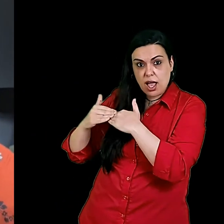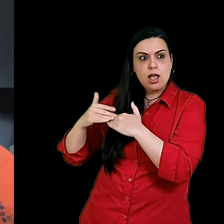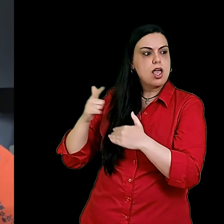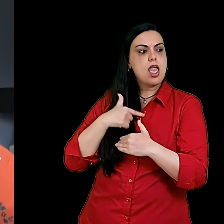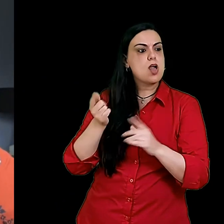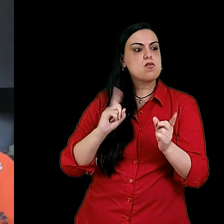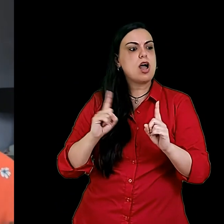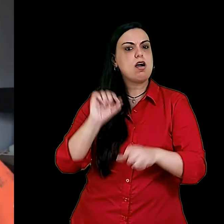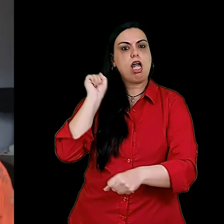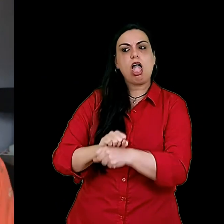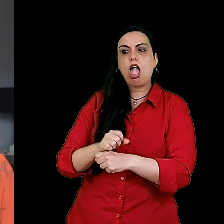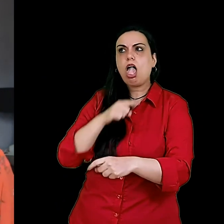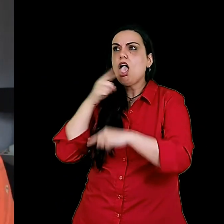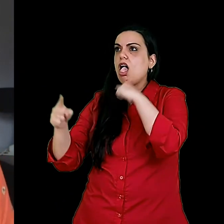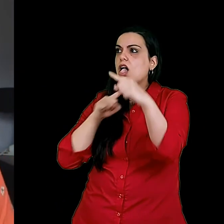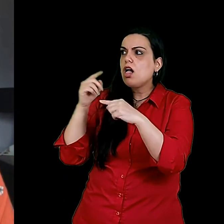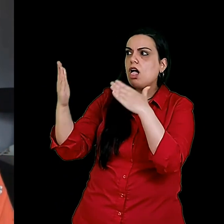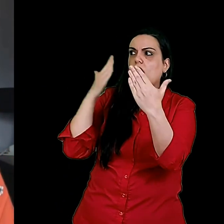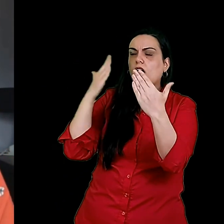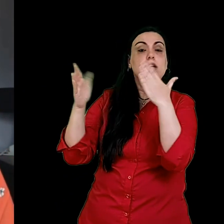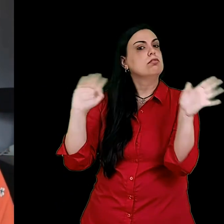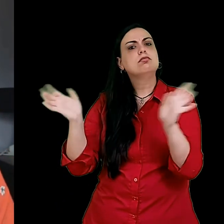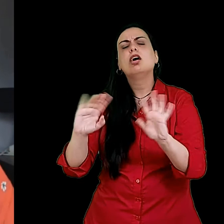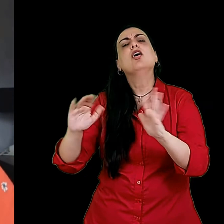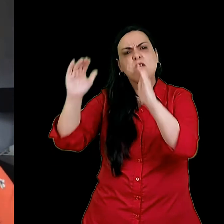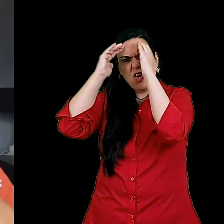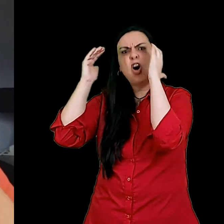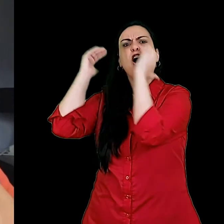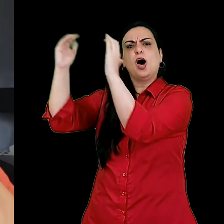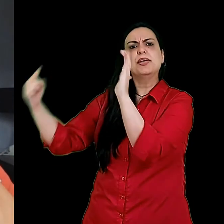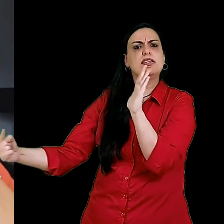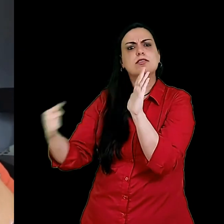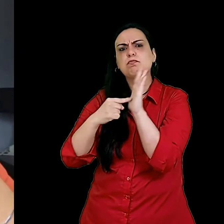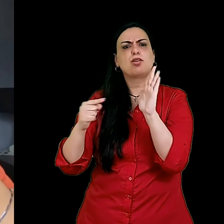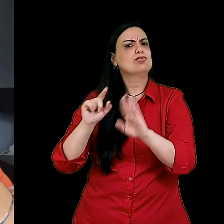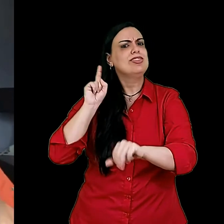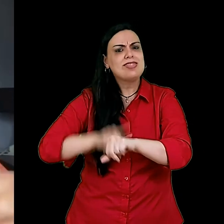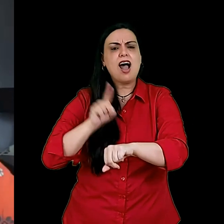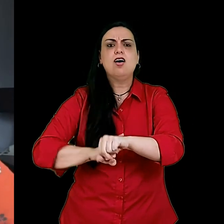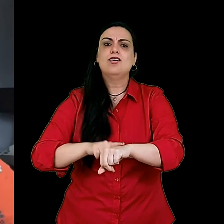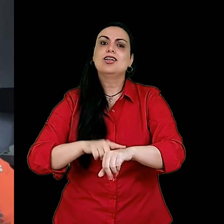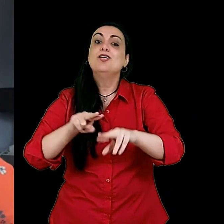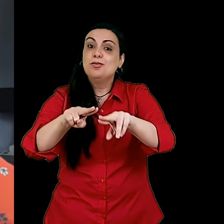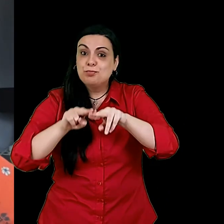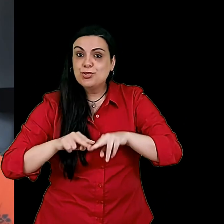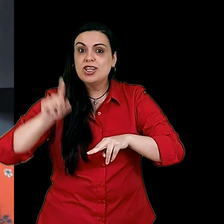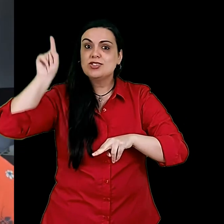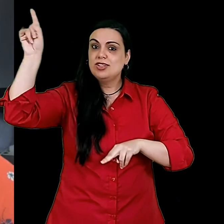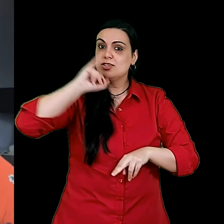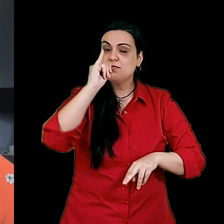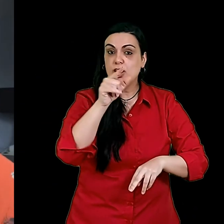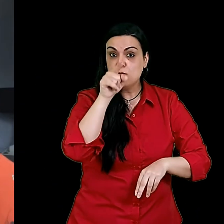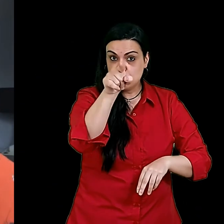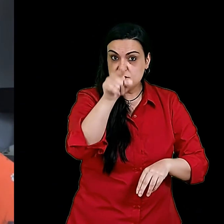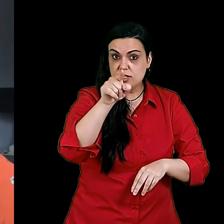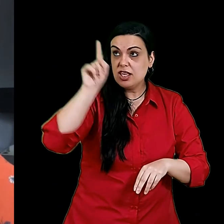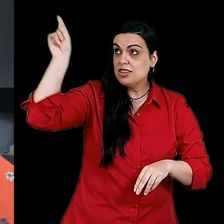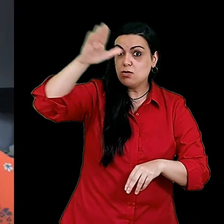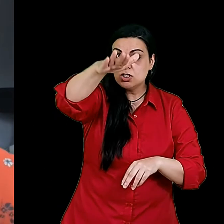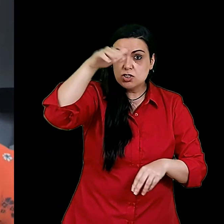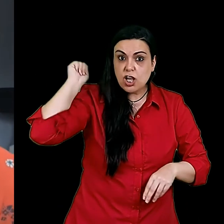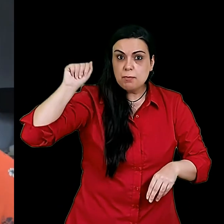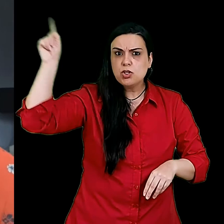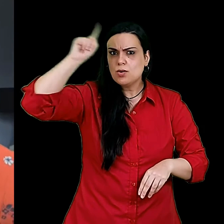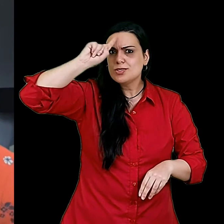eu ouço a voz de Deus, eu não hesito. Eu não hesito. Então Deus está dizendo isso para nós nessa